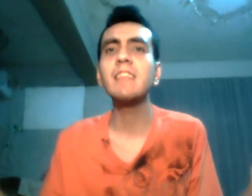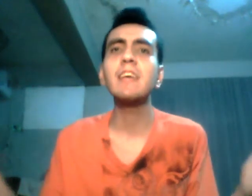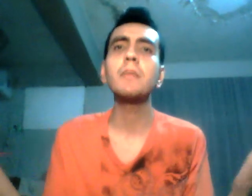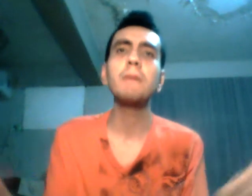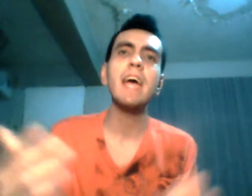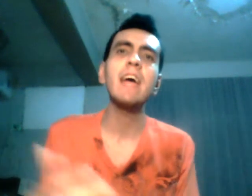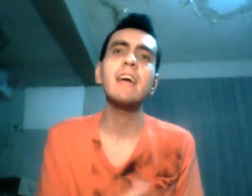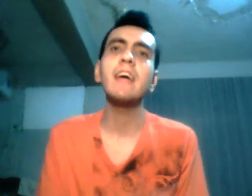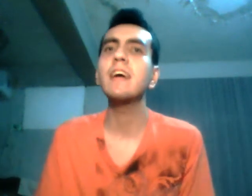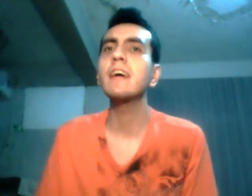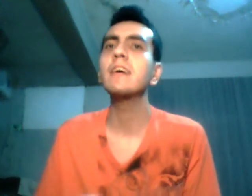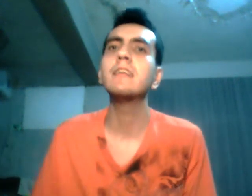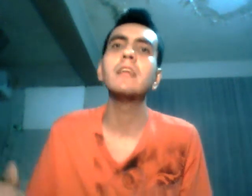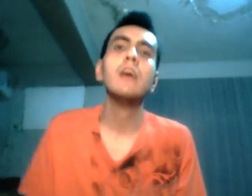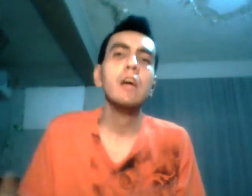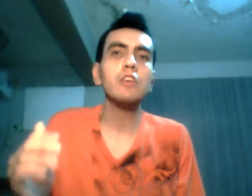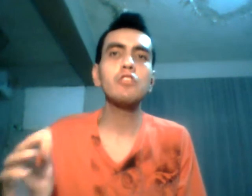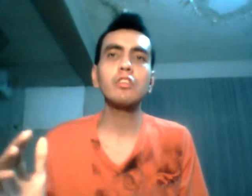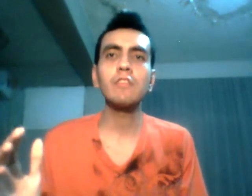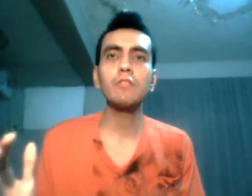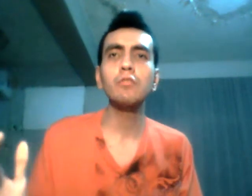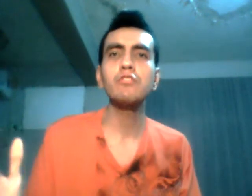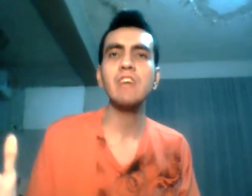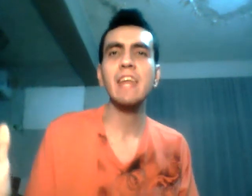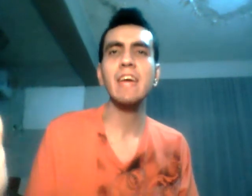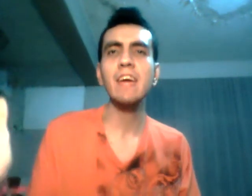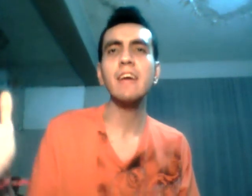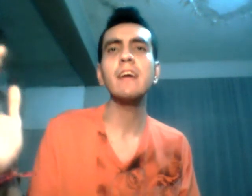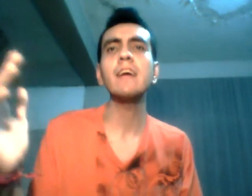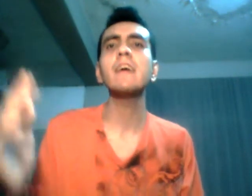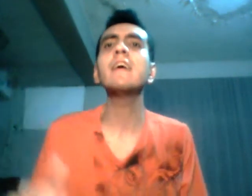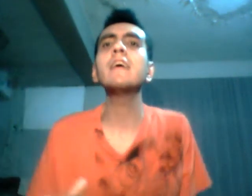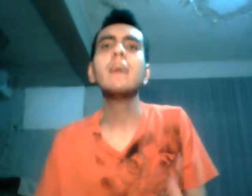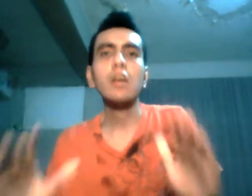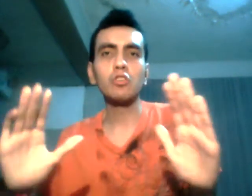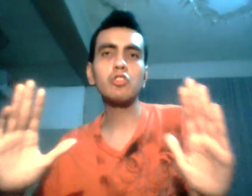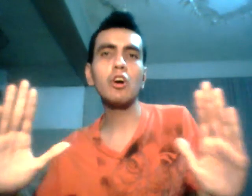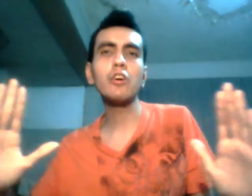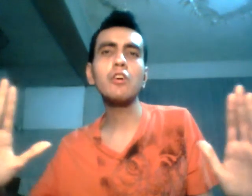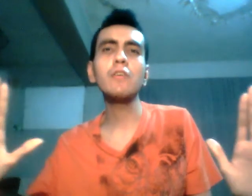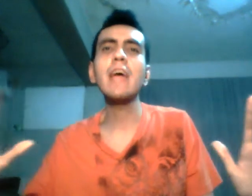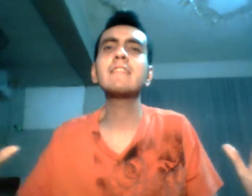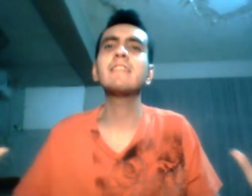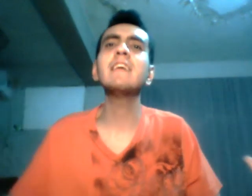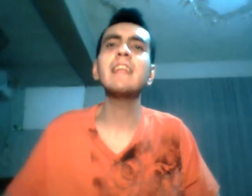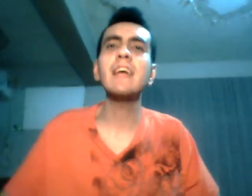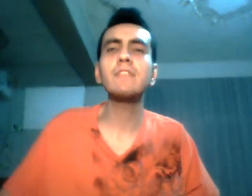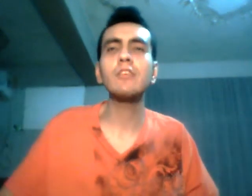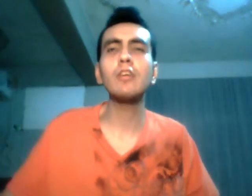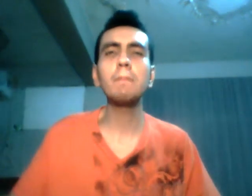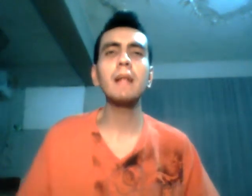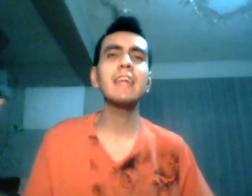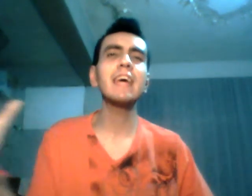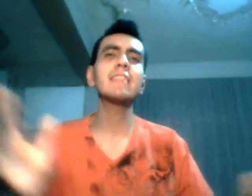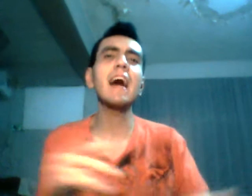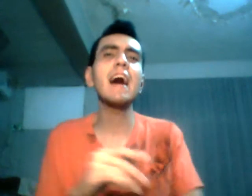sentir bien. Y yo te escucharé. Todo el silencio del planeta,